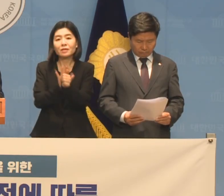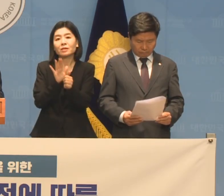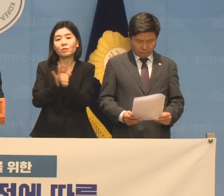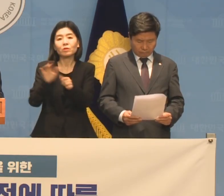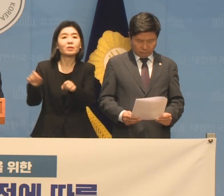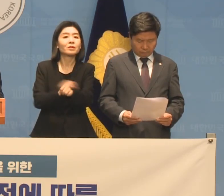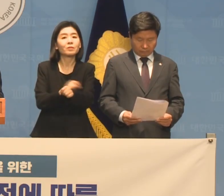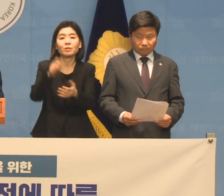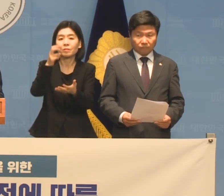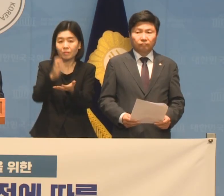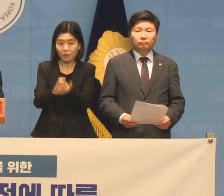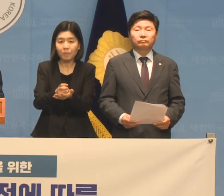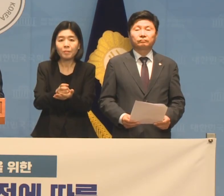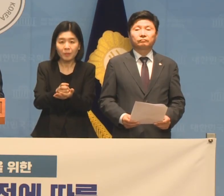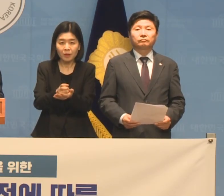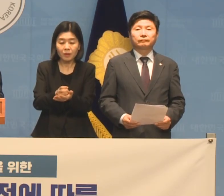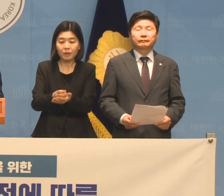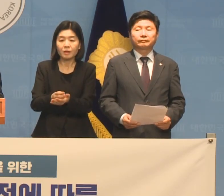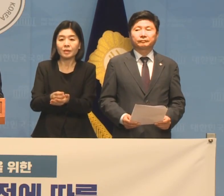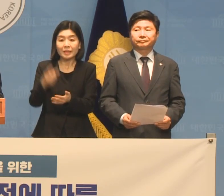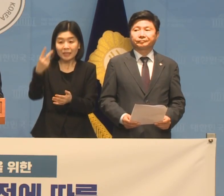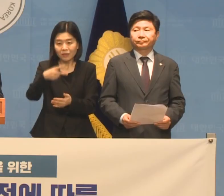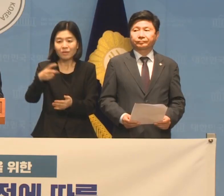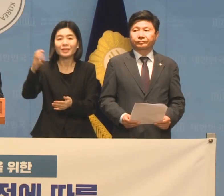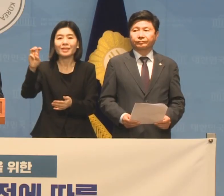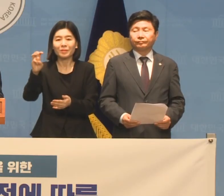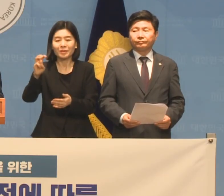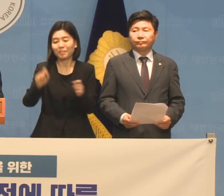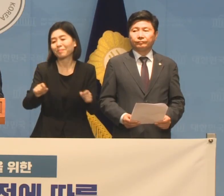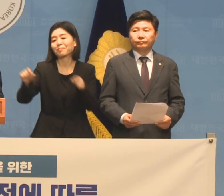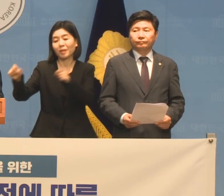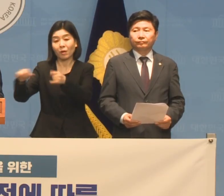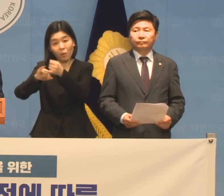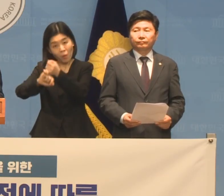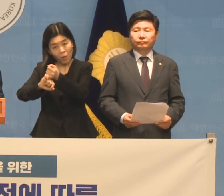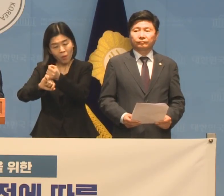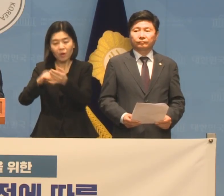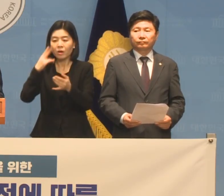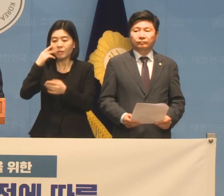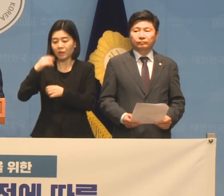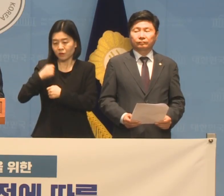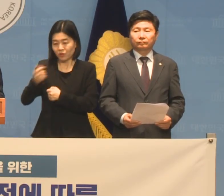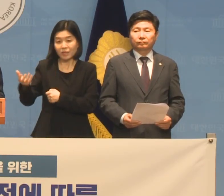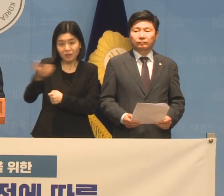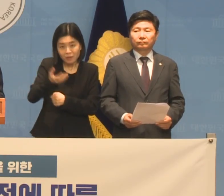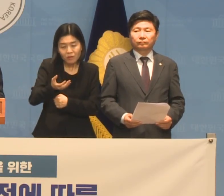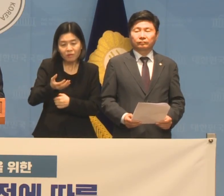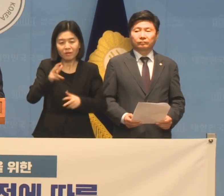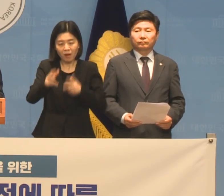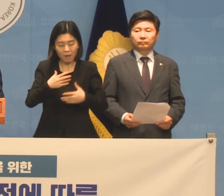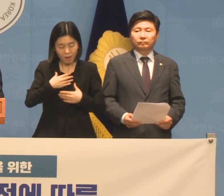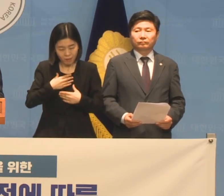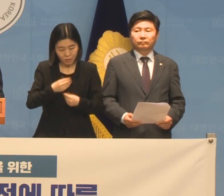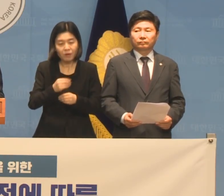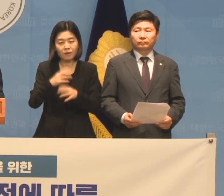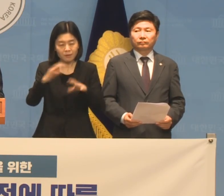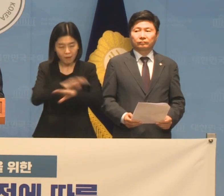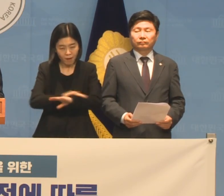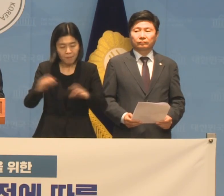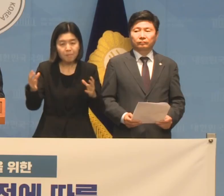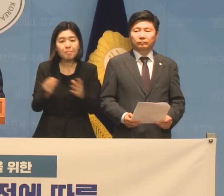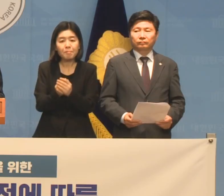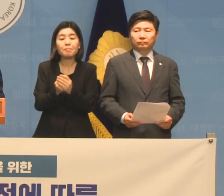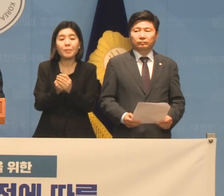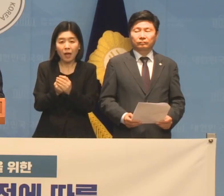평택지원특별법의 2030년 연장은 주한미군기지 이전 사업의 안정적 마무리, 평택시 관내에 주둔하고